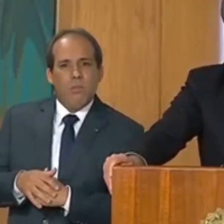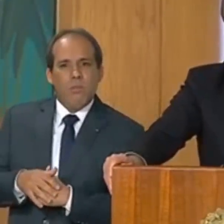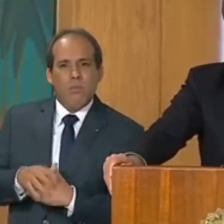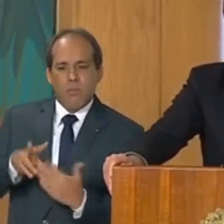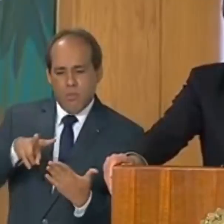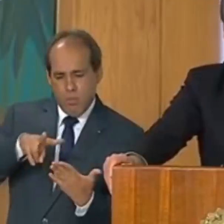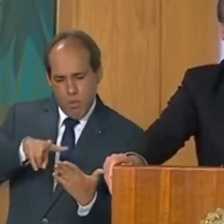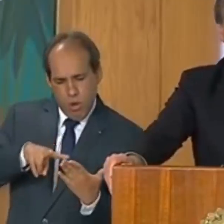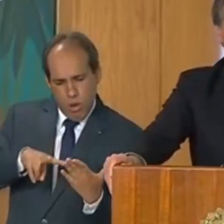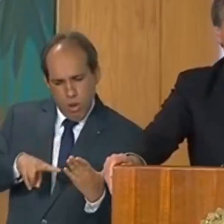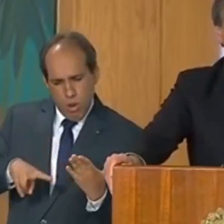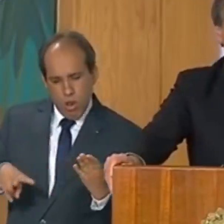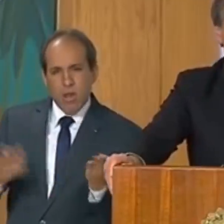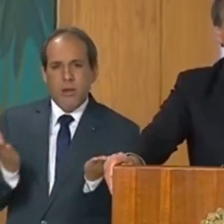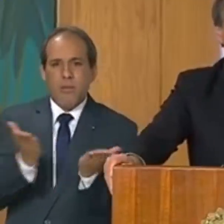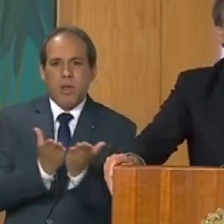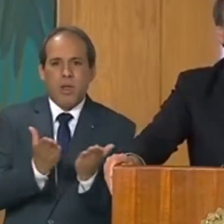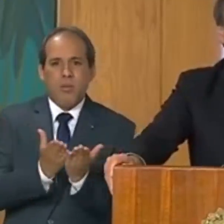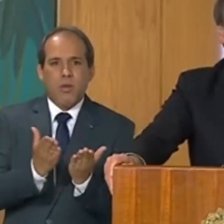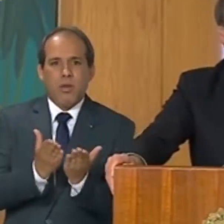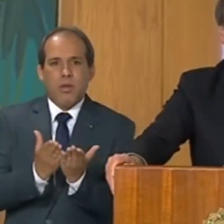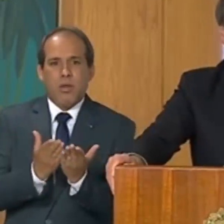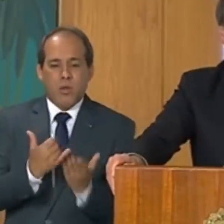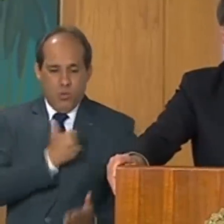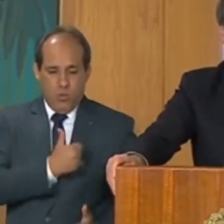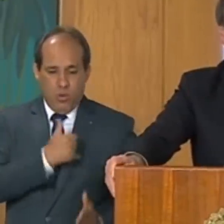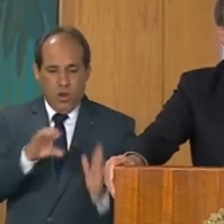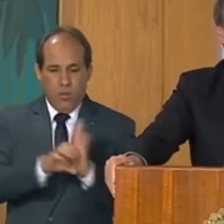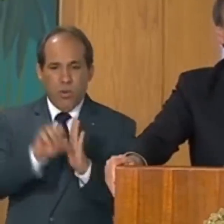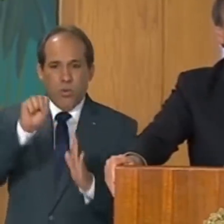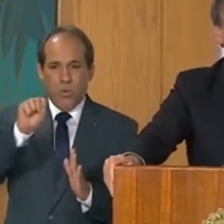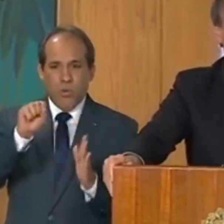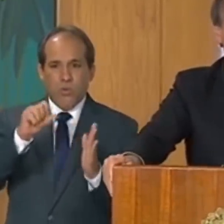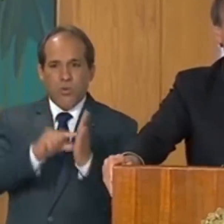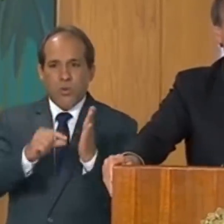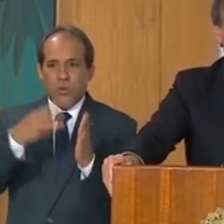E aquela passagem bíblica, no João 8,32, sobre a verdade,